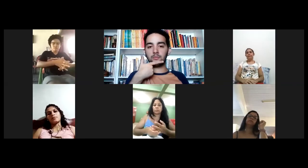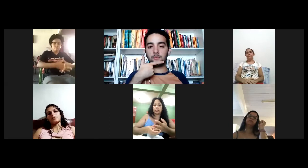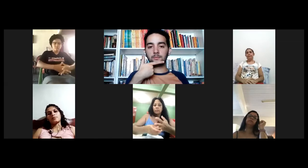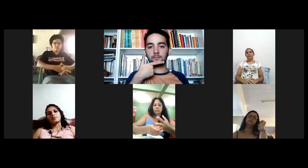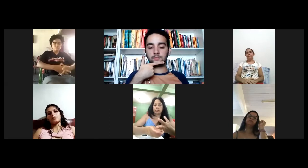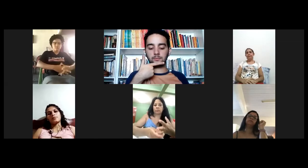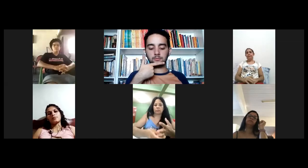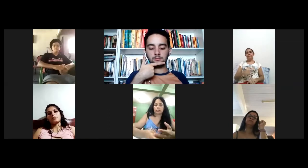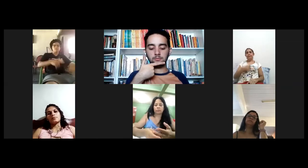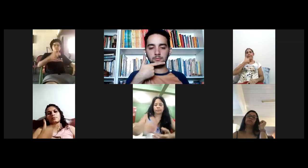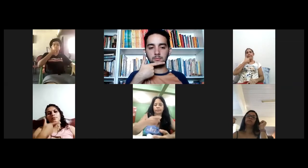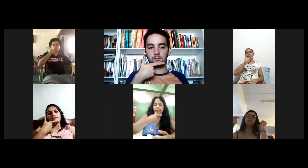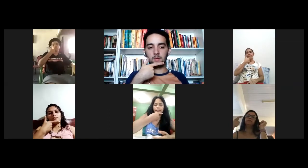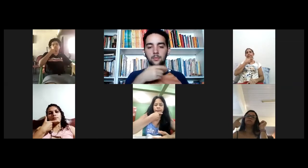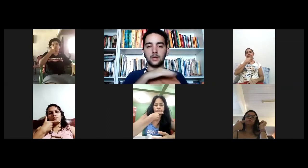queijo,